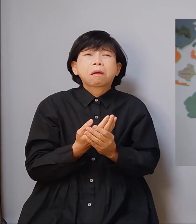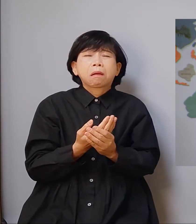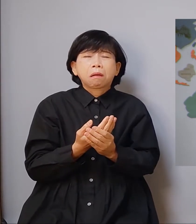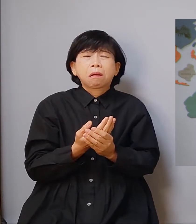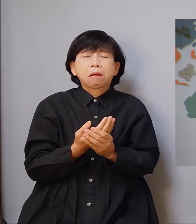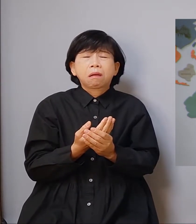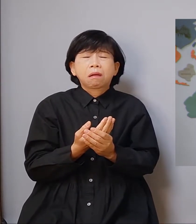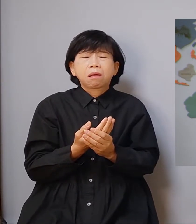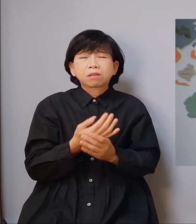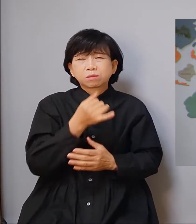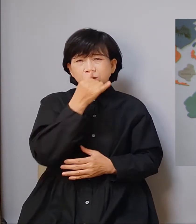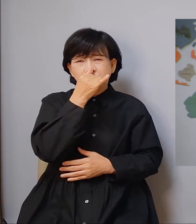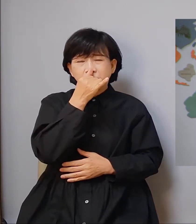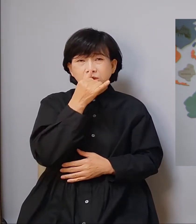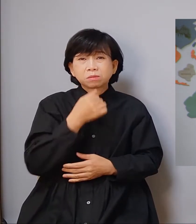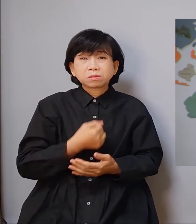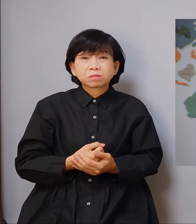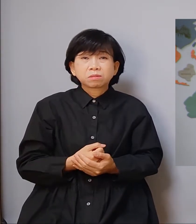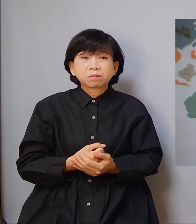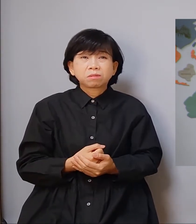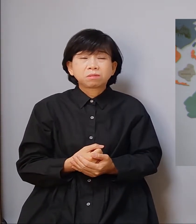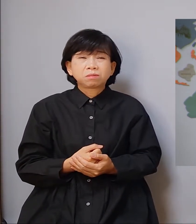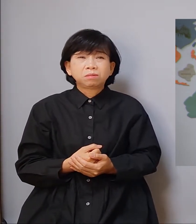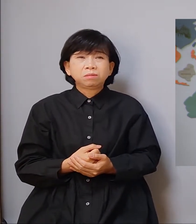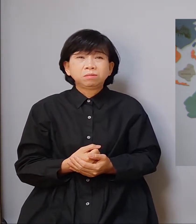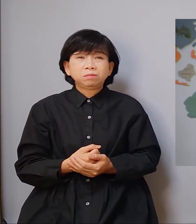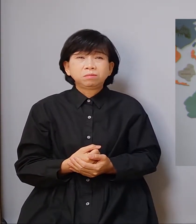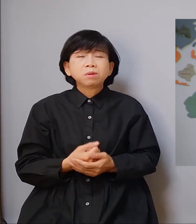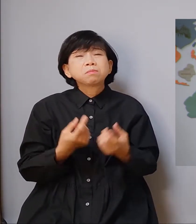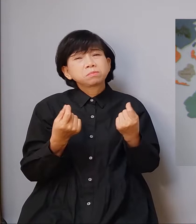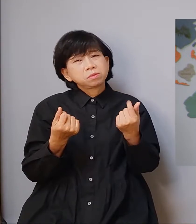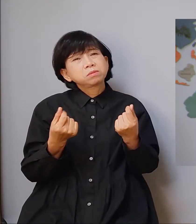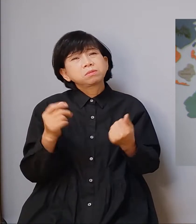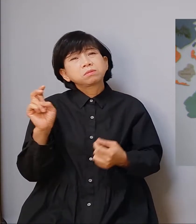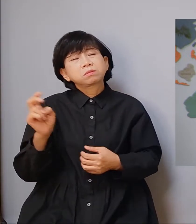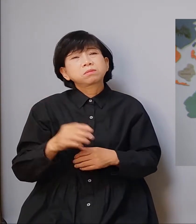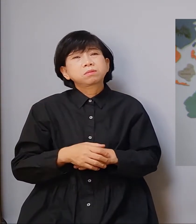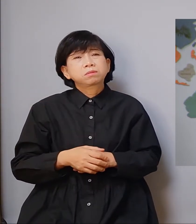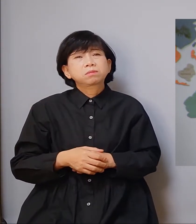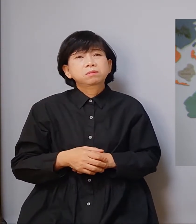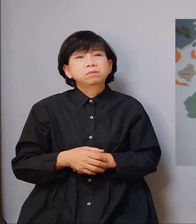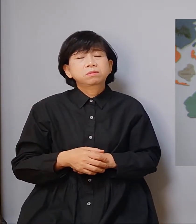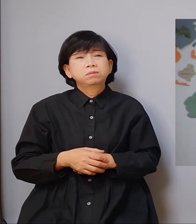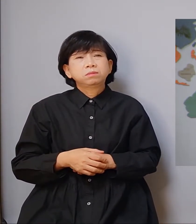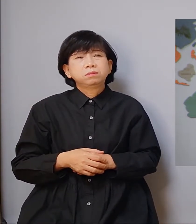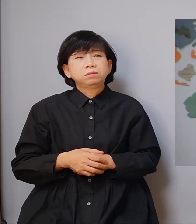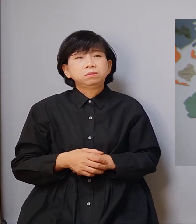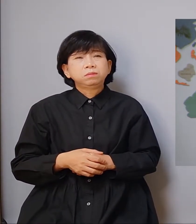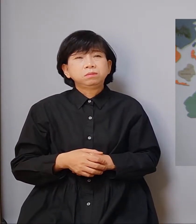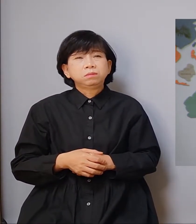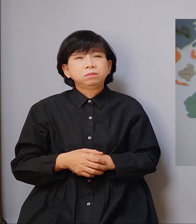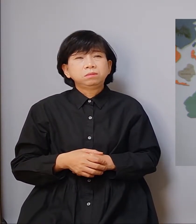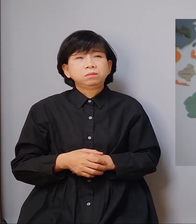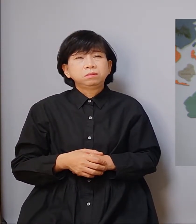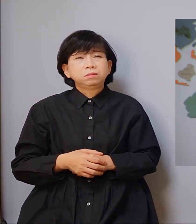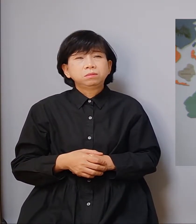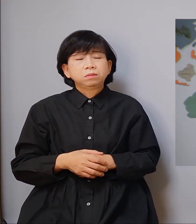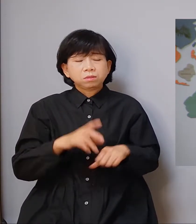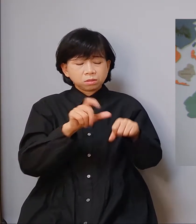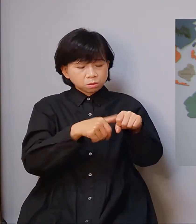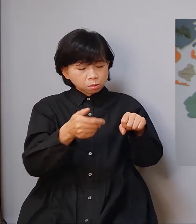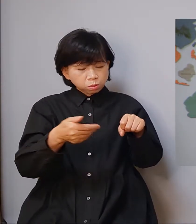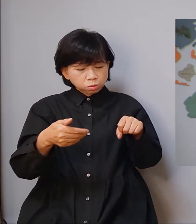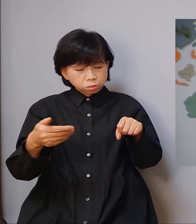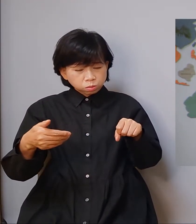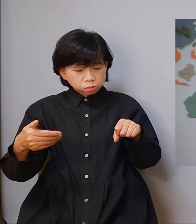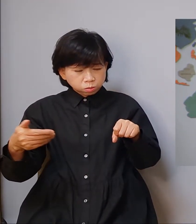일을 경험하잖아요. 그때를 떠올려 보면 비슷하지 않을까, 그렇게 생각할 수도 있습니다. 오랜 세월이 흘렀습니다.